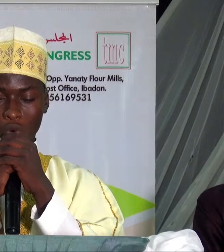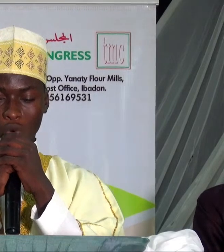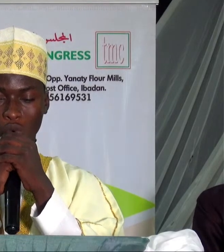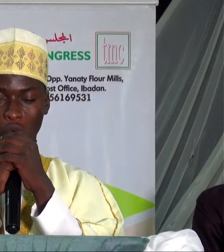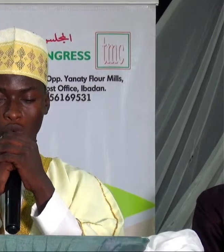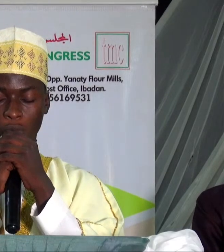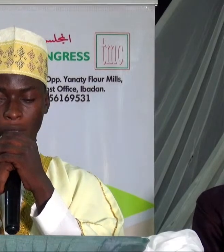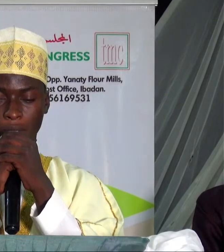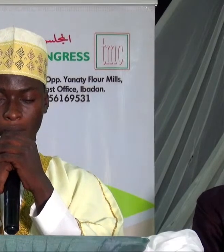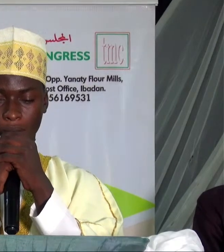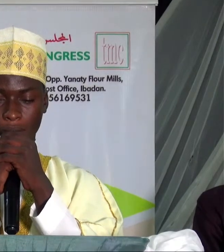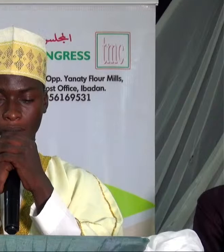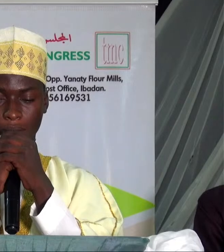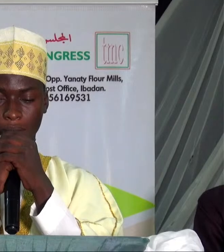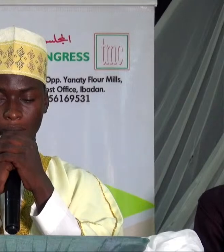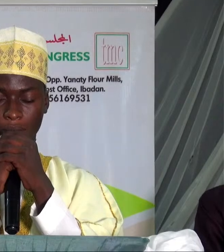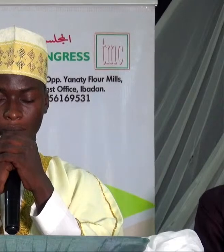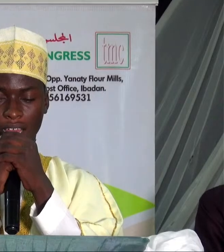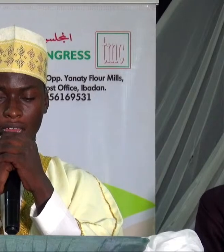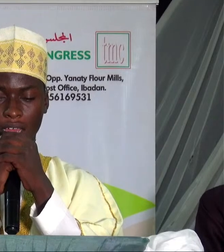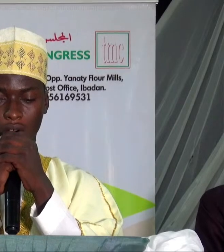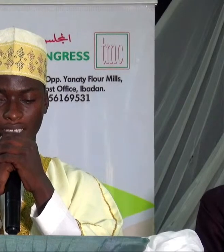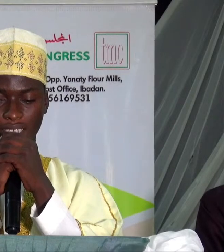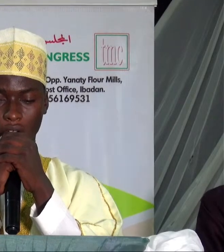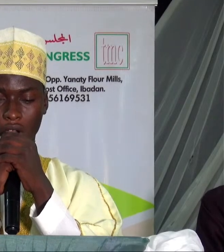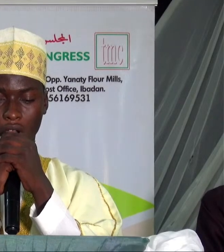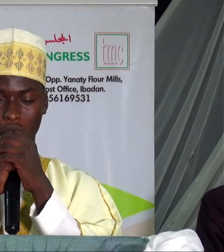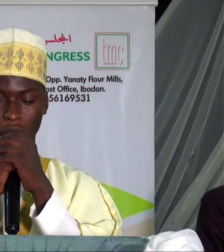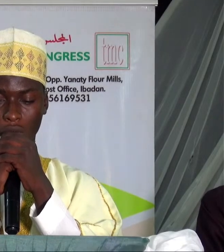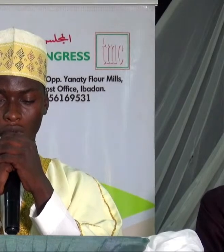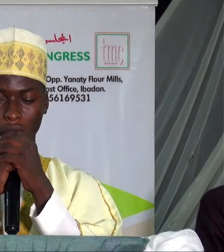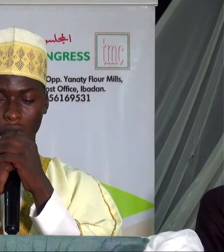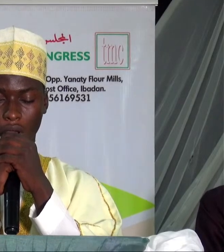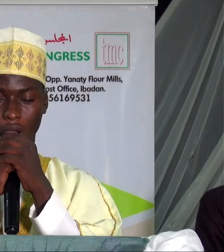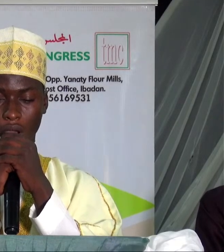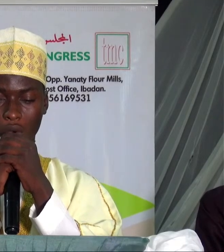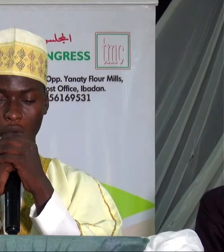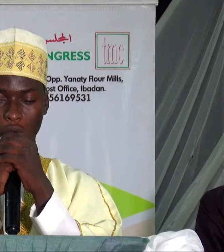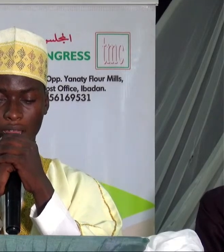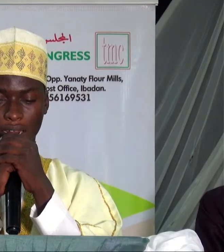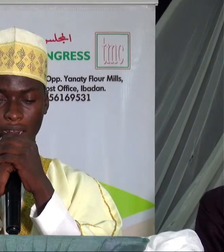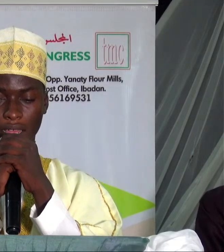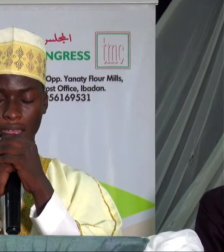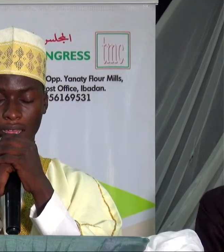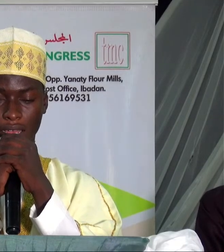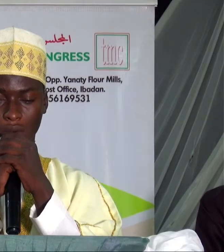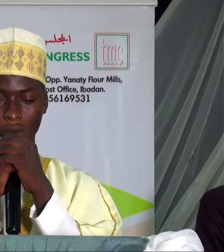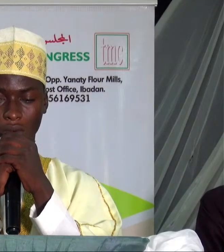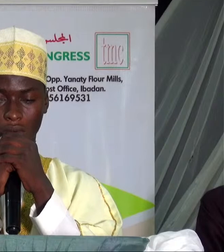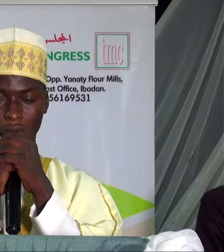فكلوا مما رزقكم الله حلالا